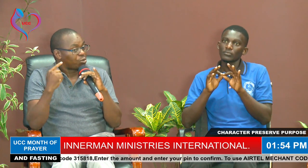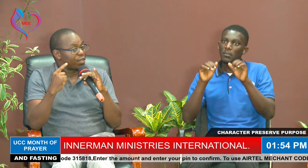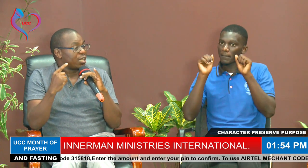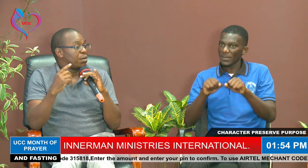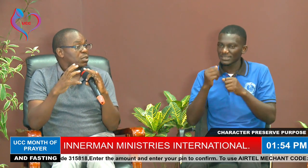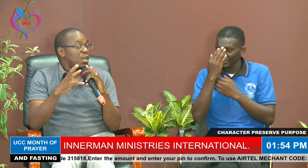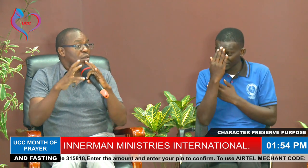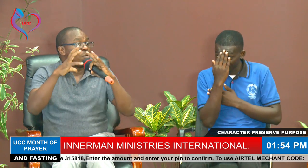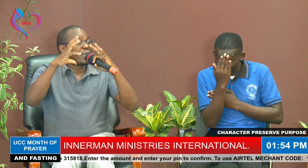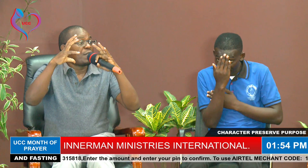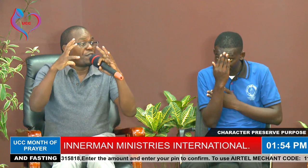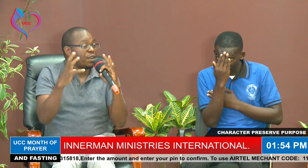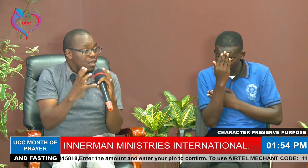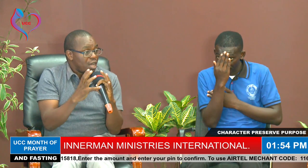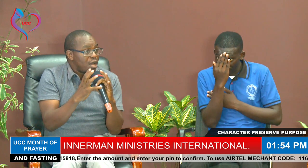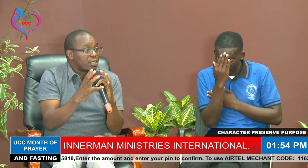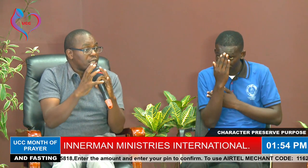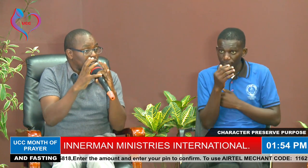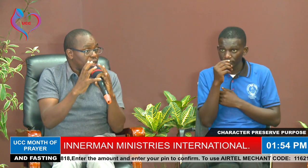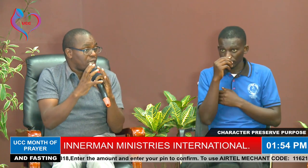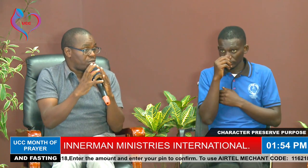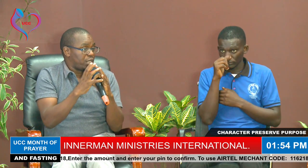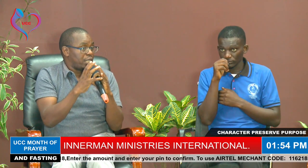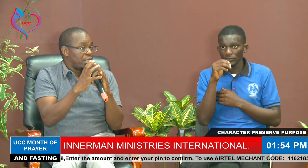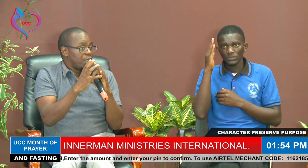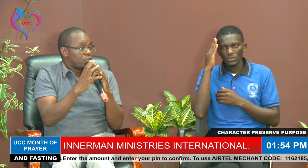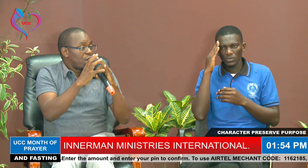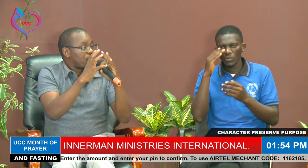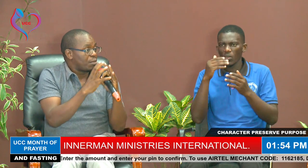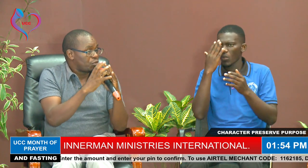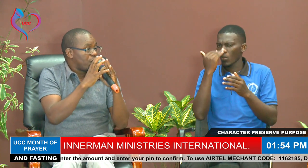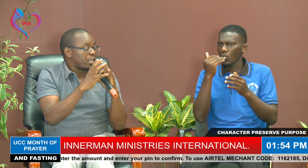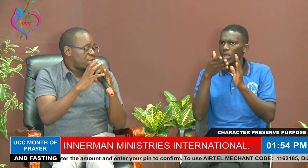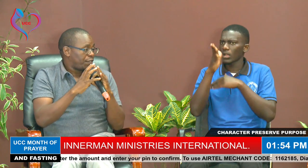we are thinking about kumanya katonda chatu itide tutanikira mu nyumba ya kitafe